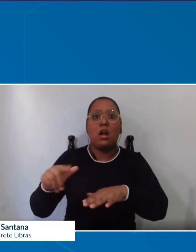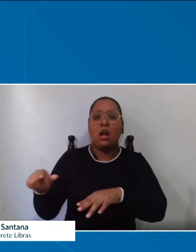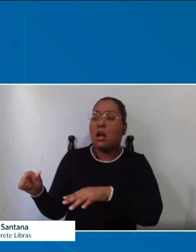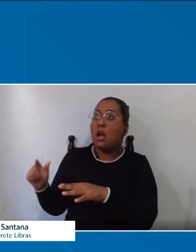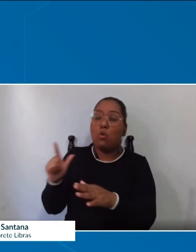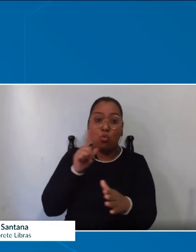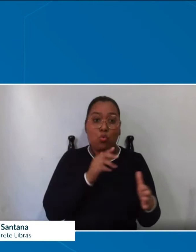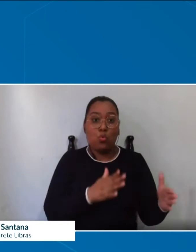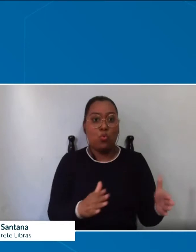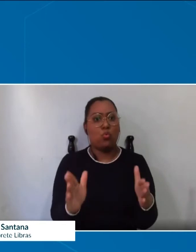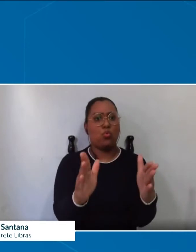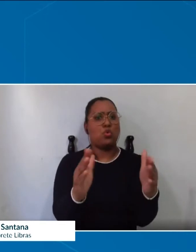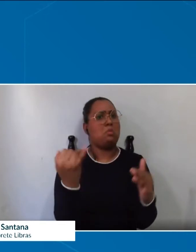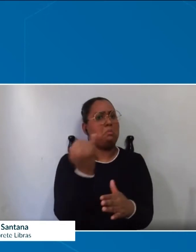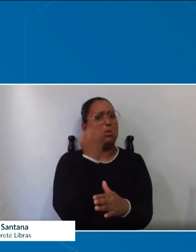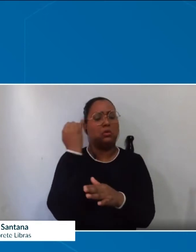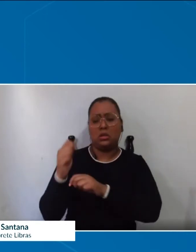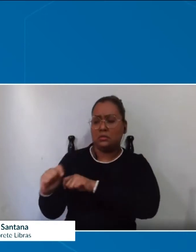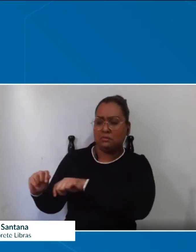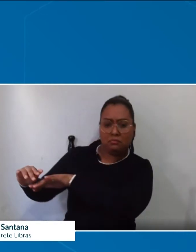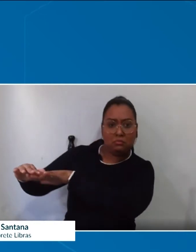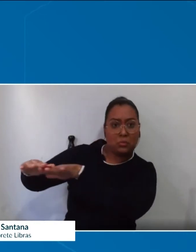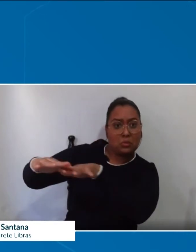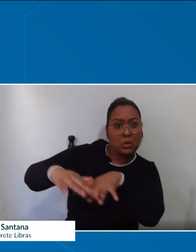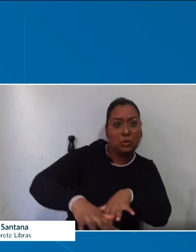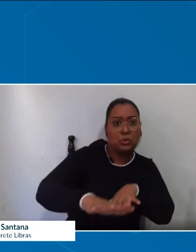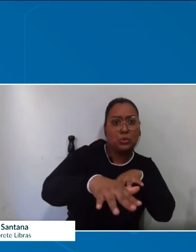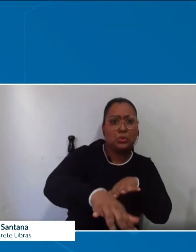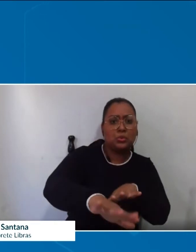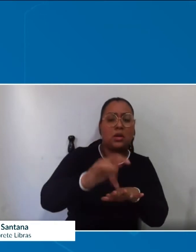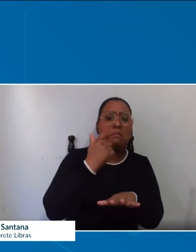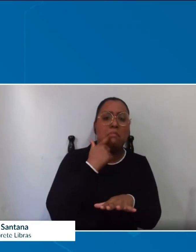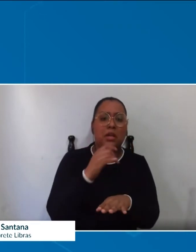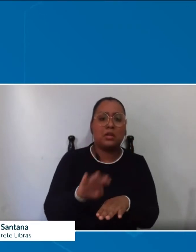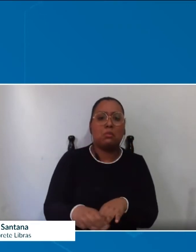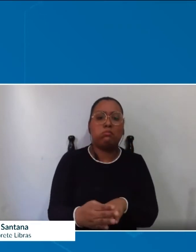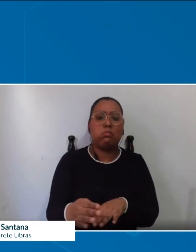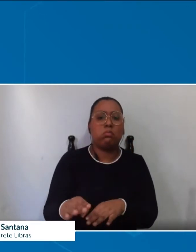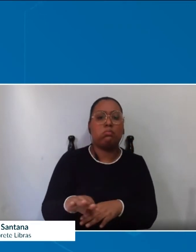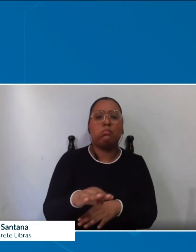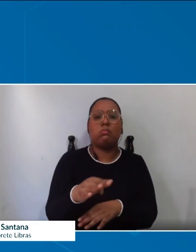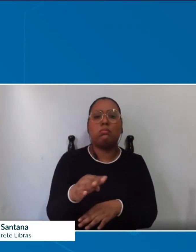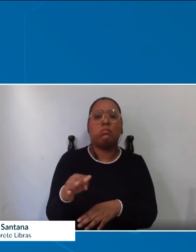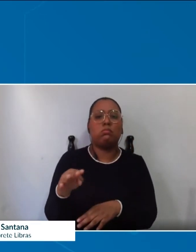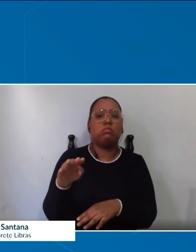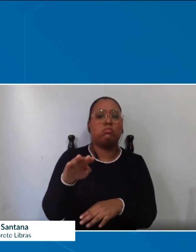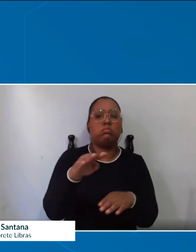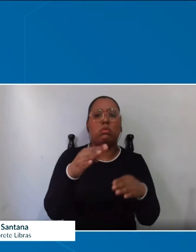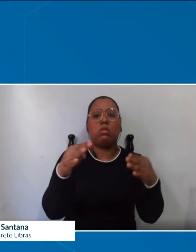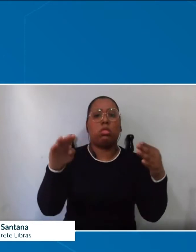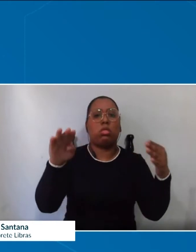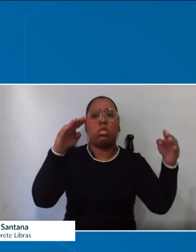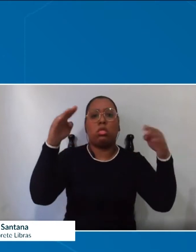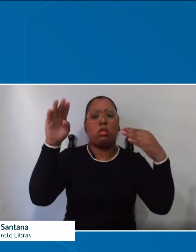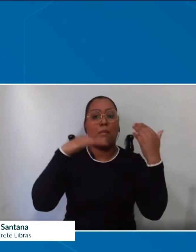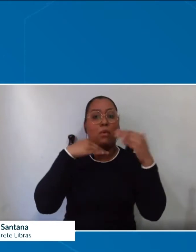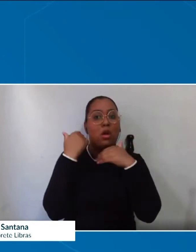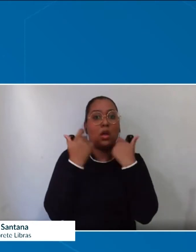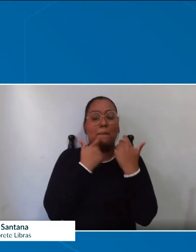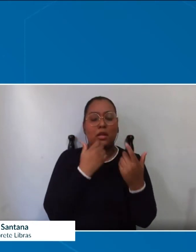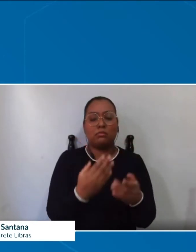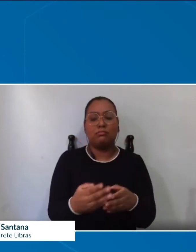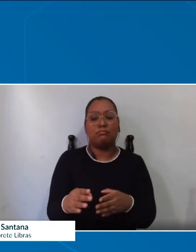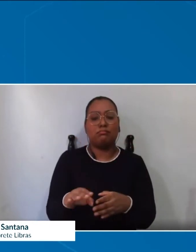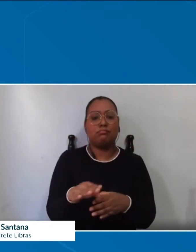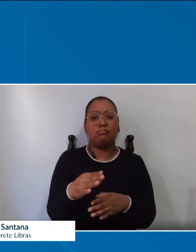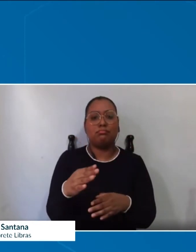rio importante da cidade, e acabou causando a morte de peixes, acabou causando uma perda de biota muito grande.